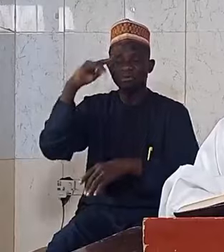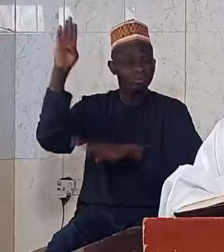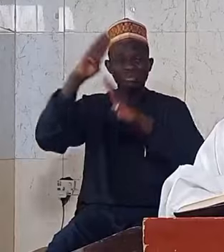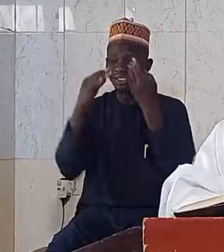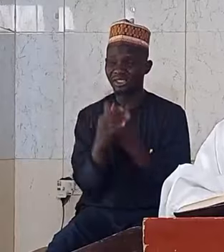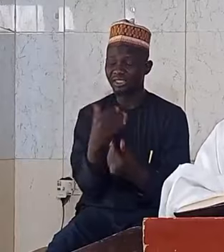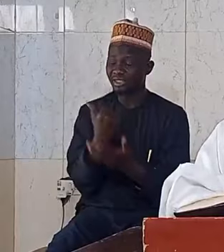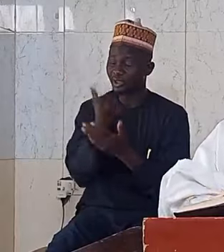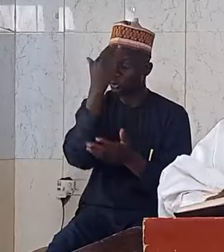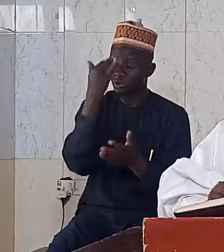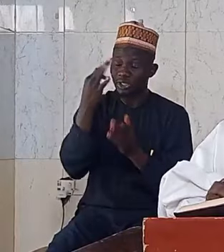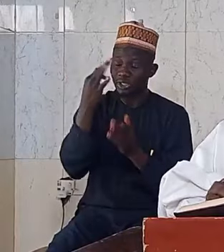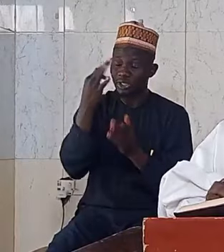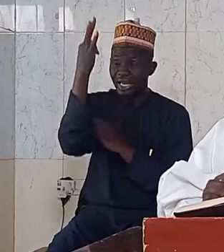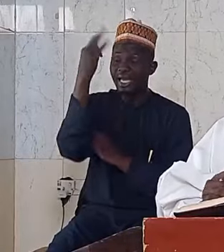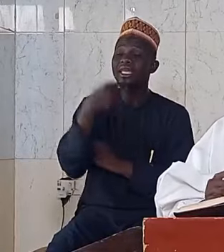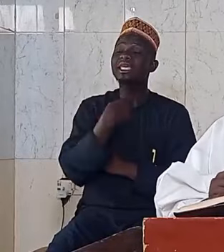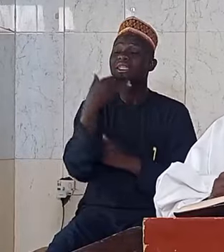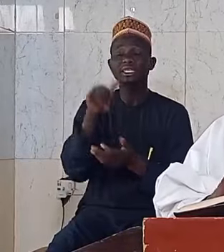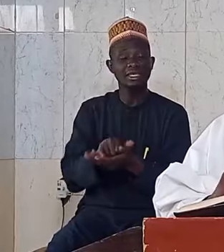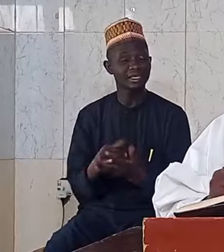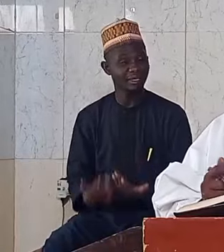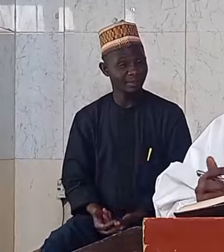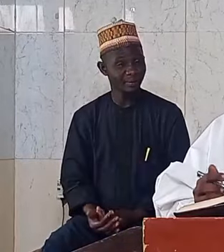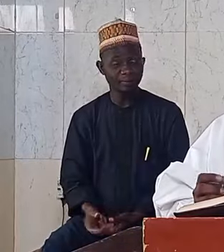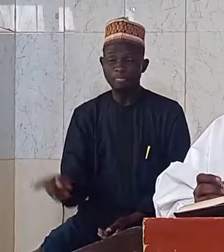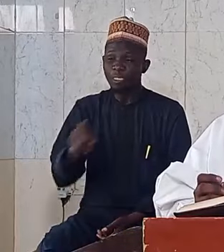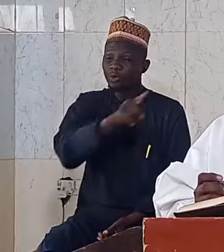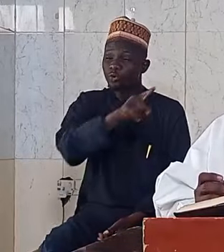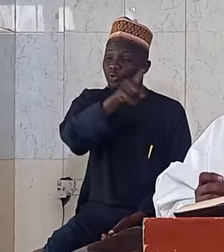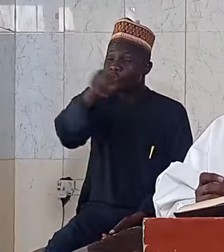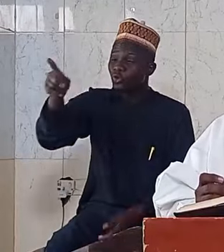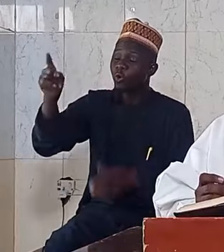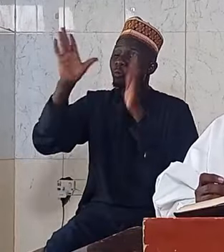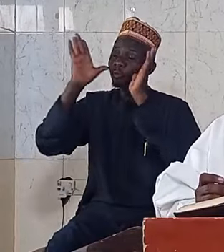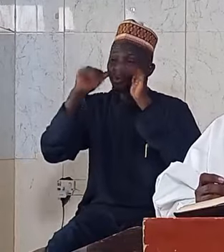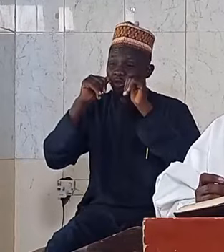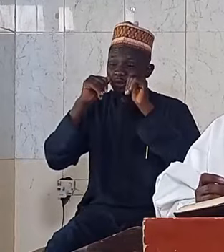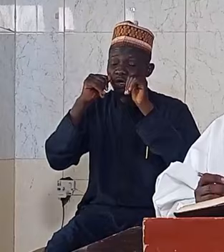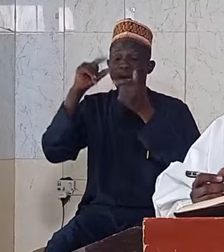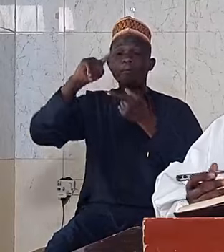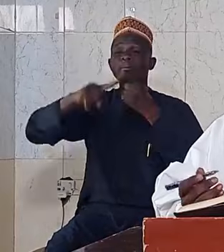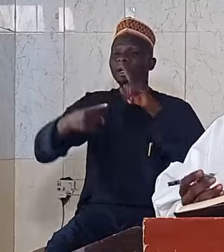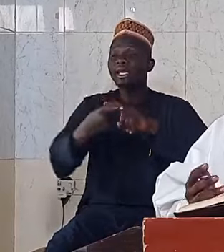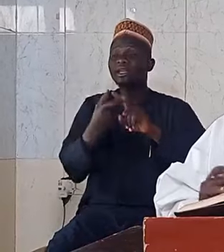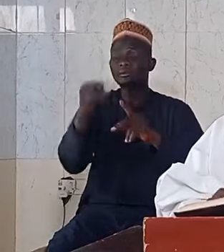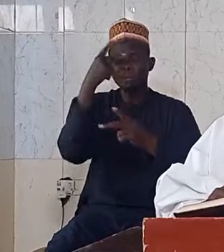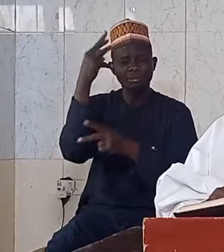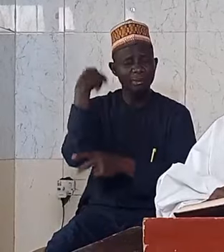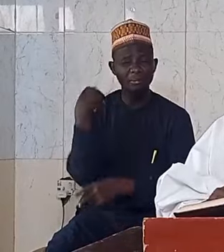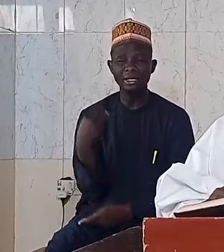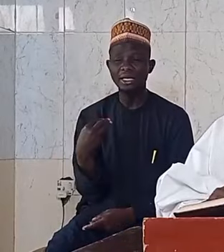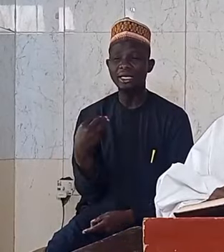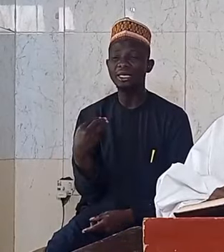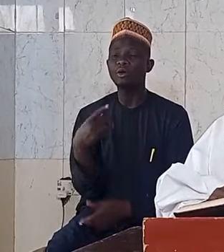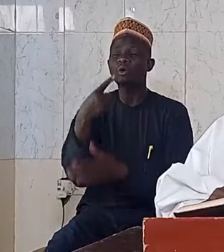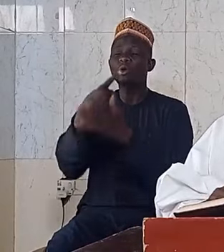anan wa malakum la tuqatiluna fi sabilillah me yasa me ku wannan